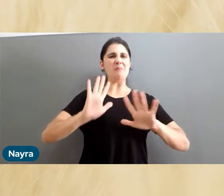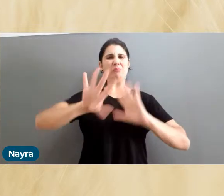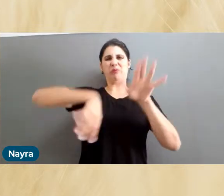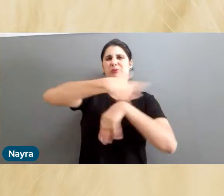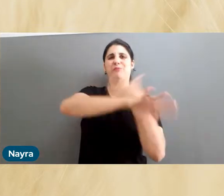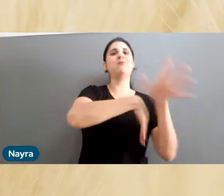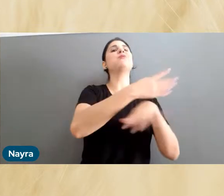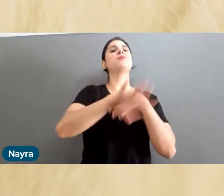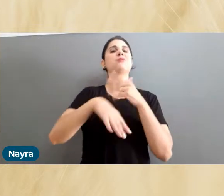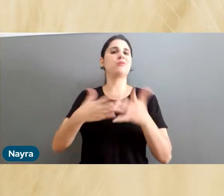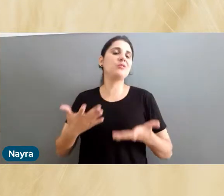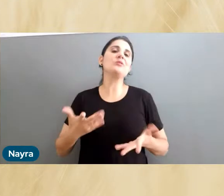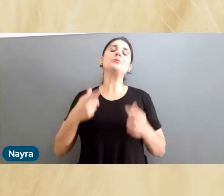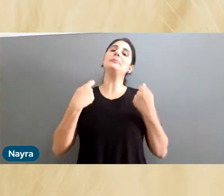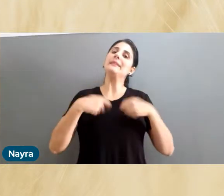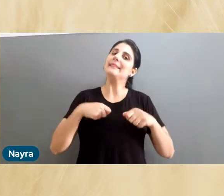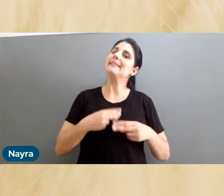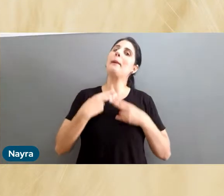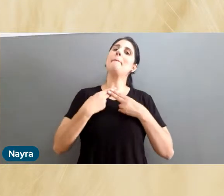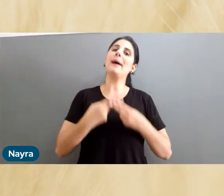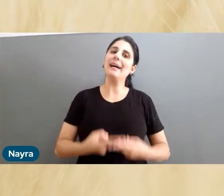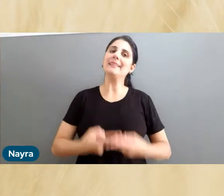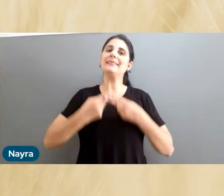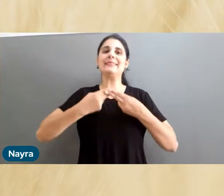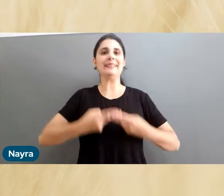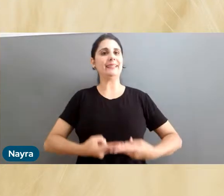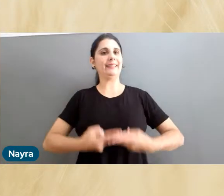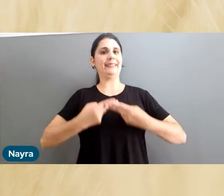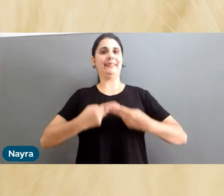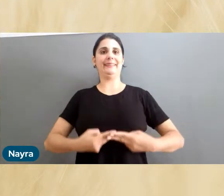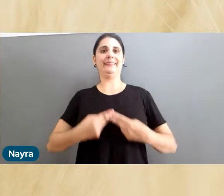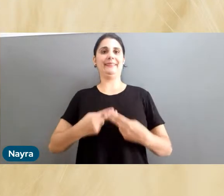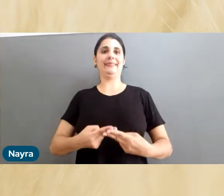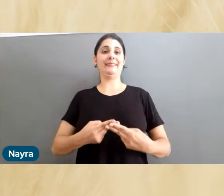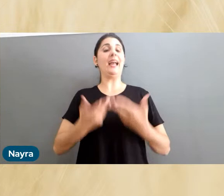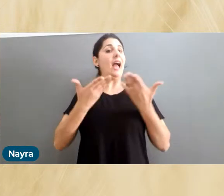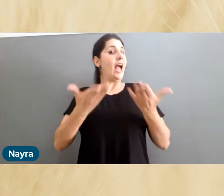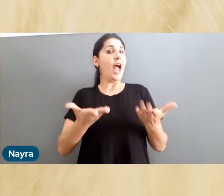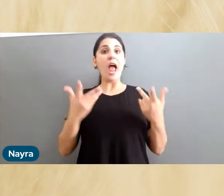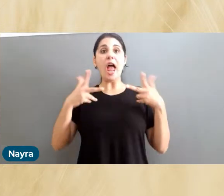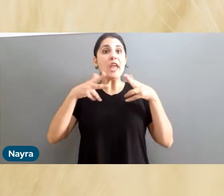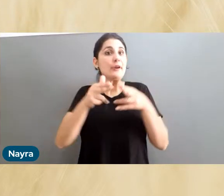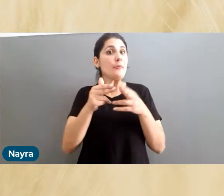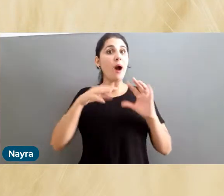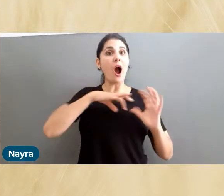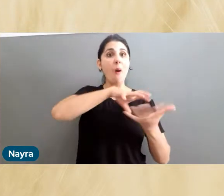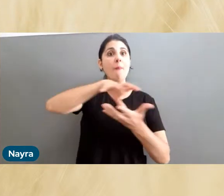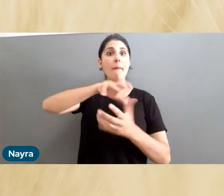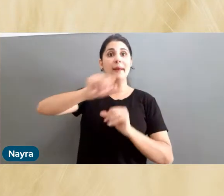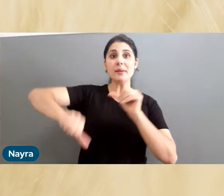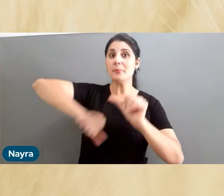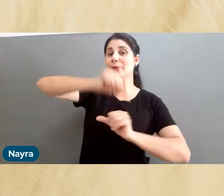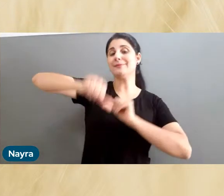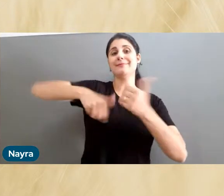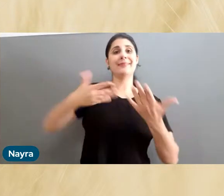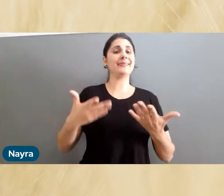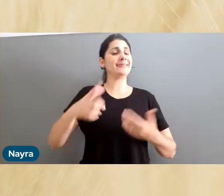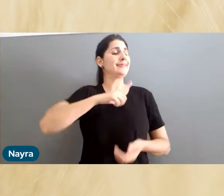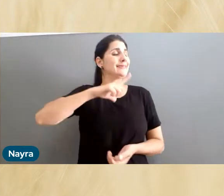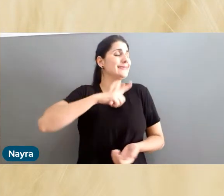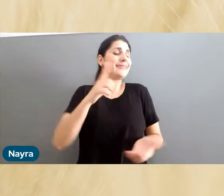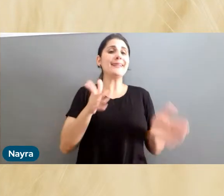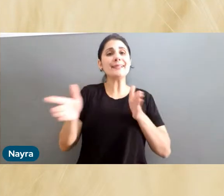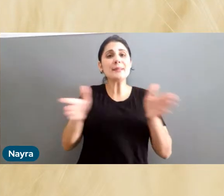gente vá para um ambiente mais agradável. O momento de transição planetária, ele é configurado, então, como essa dimensão em que